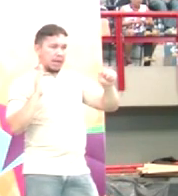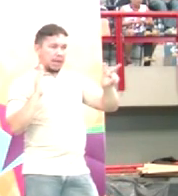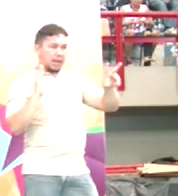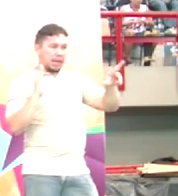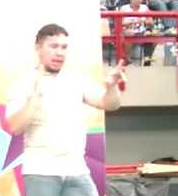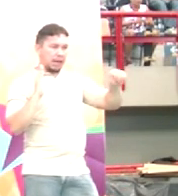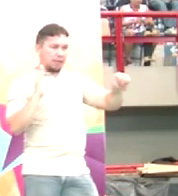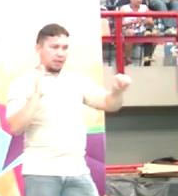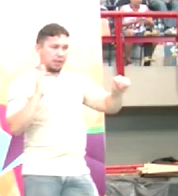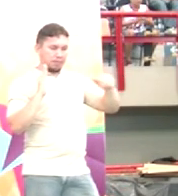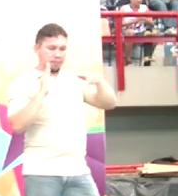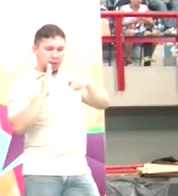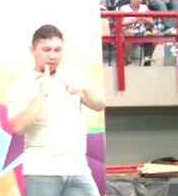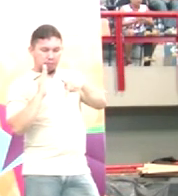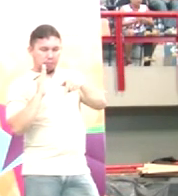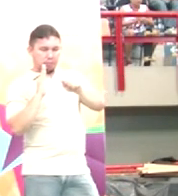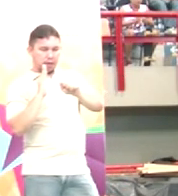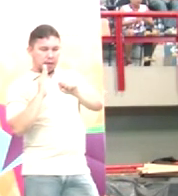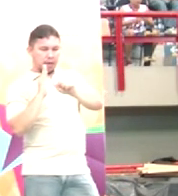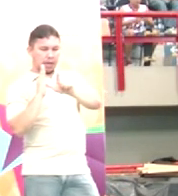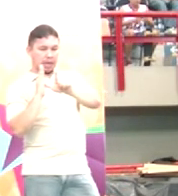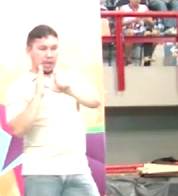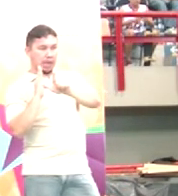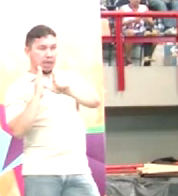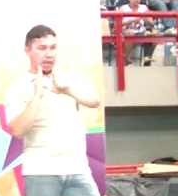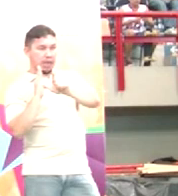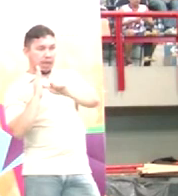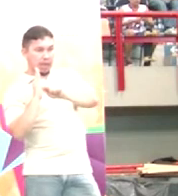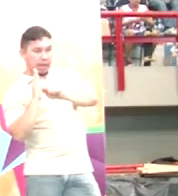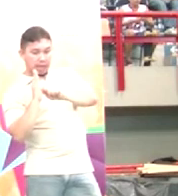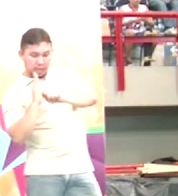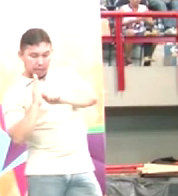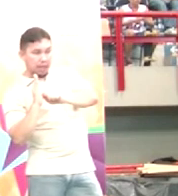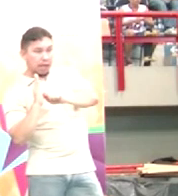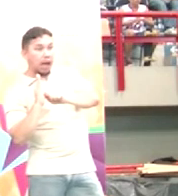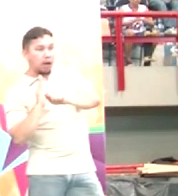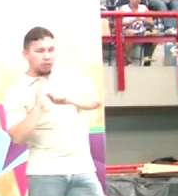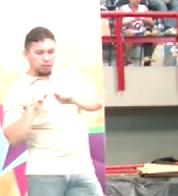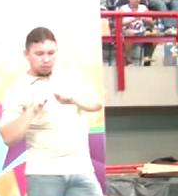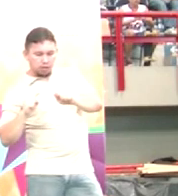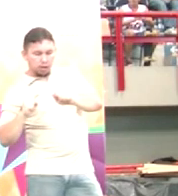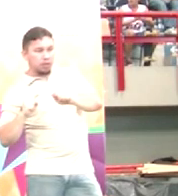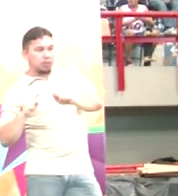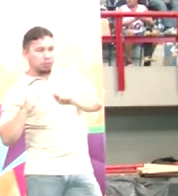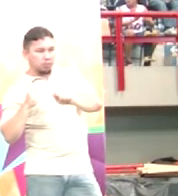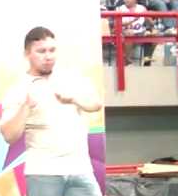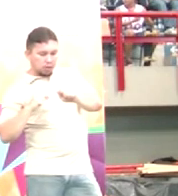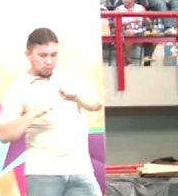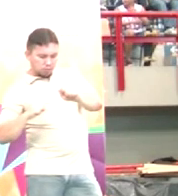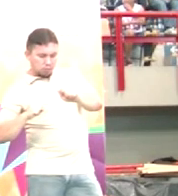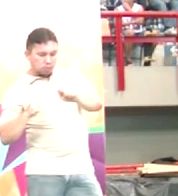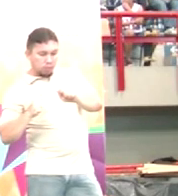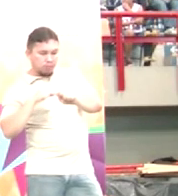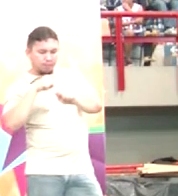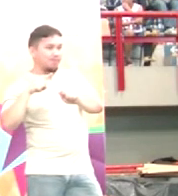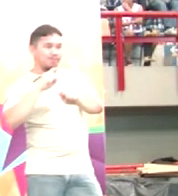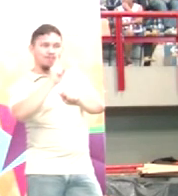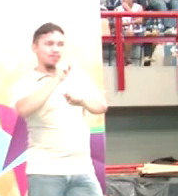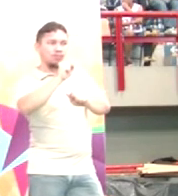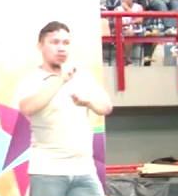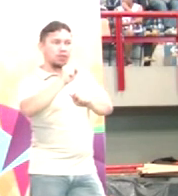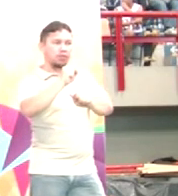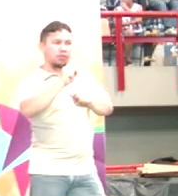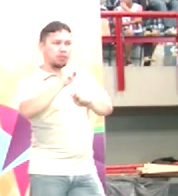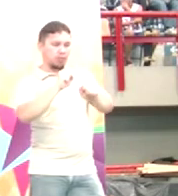falou. Por exemplo, quem escreve uma novela, quem escreve um filme, quem escreve um livro, a